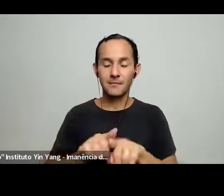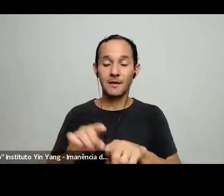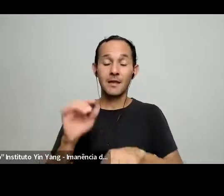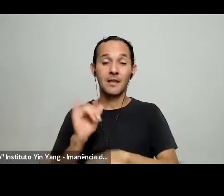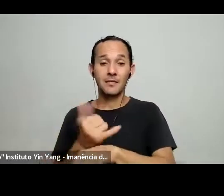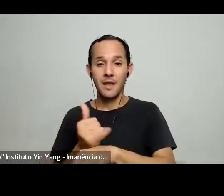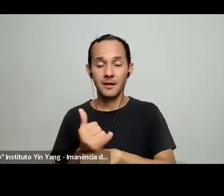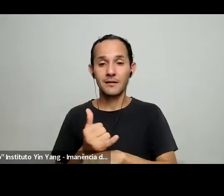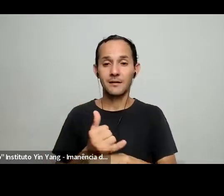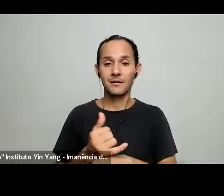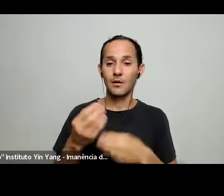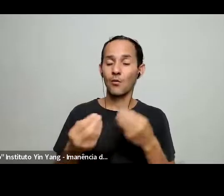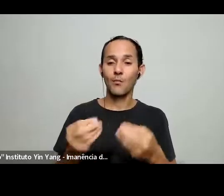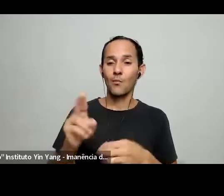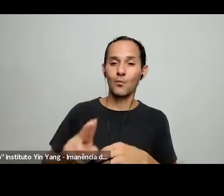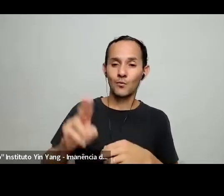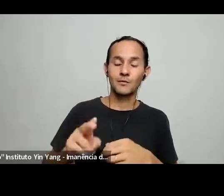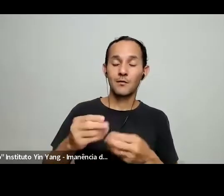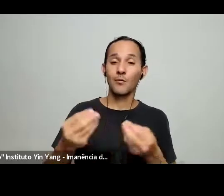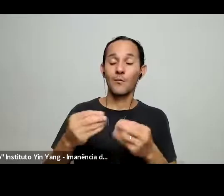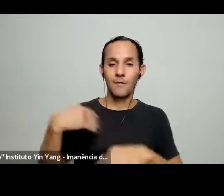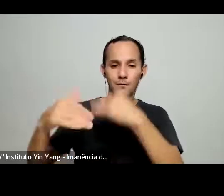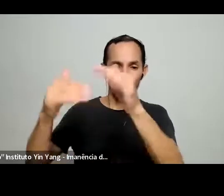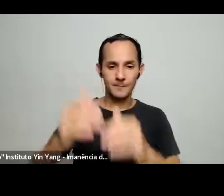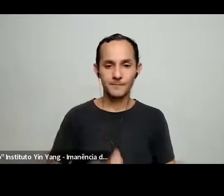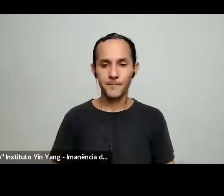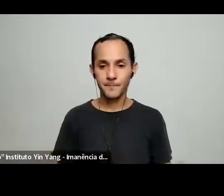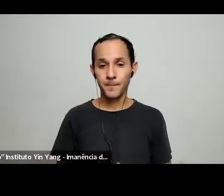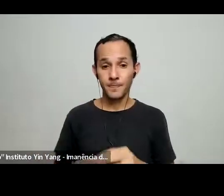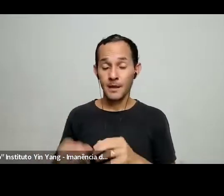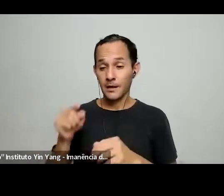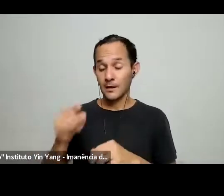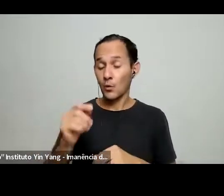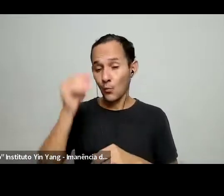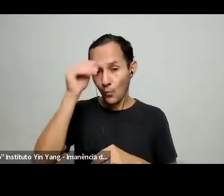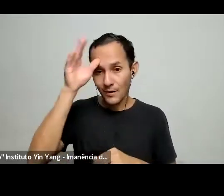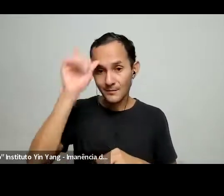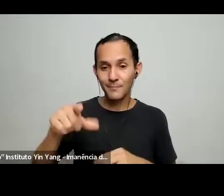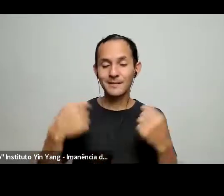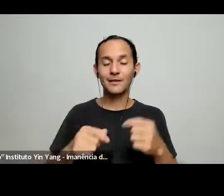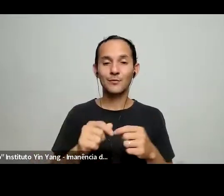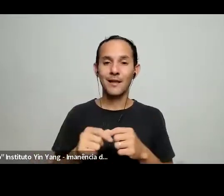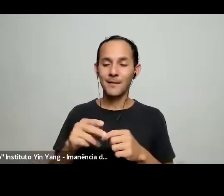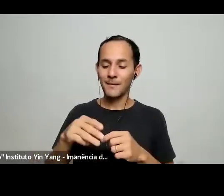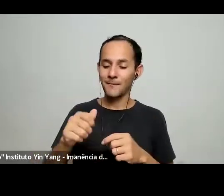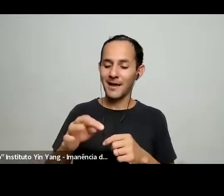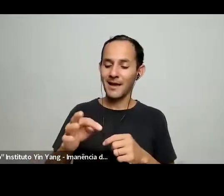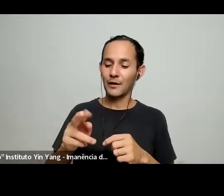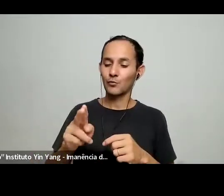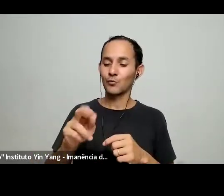também terem a oportunidade de evoluir, né? Então, todo o conhecimento ele passa por um processo de maturação, e essa